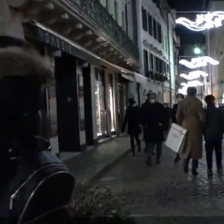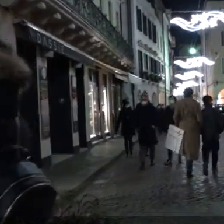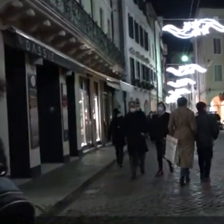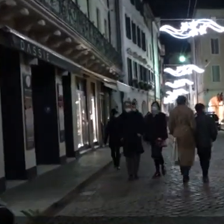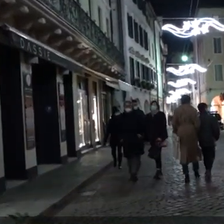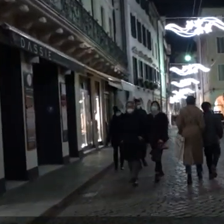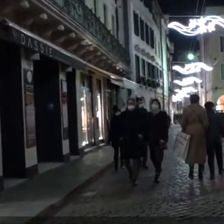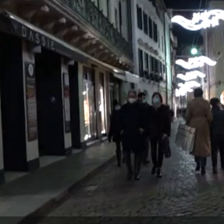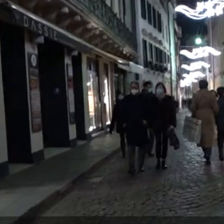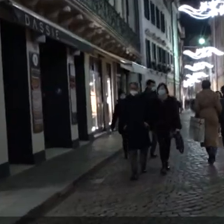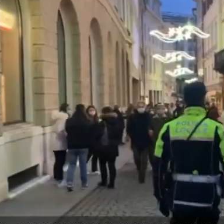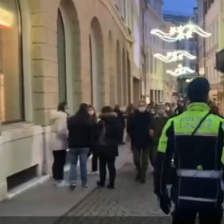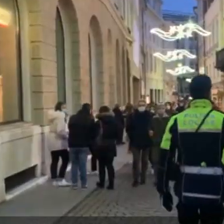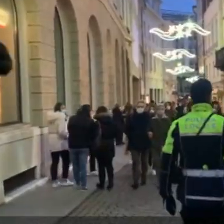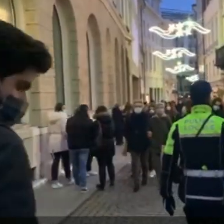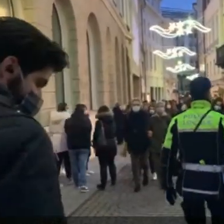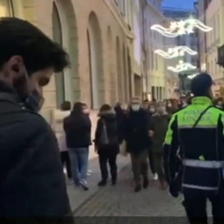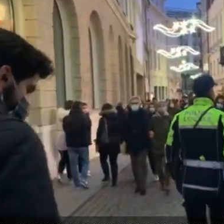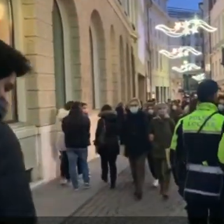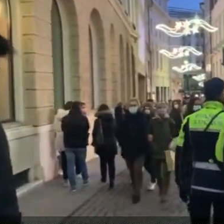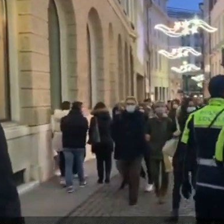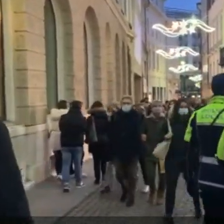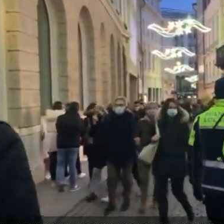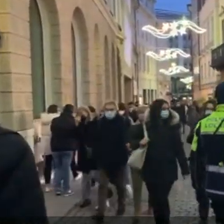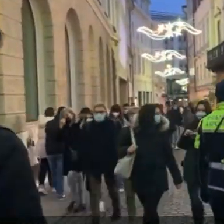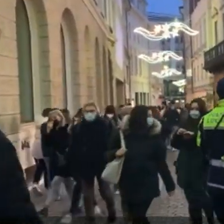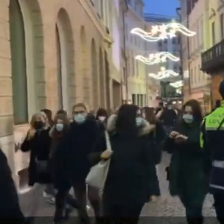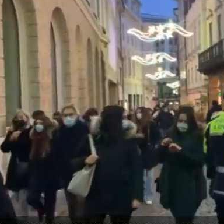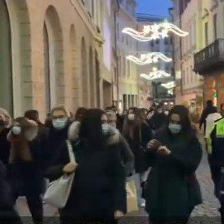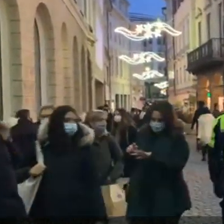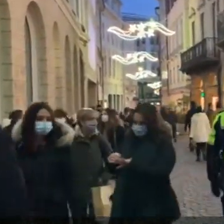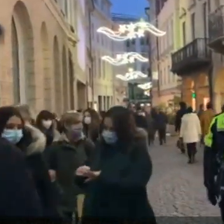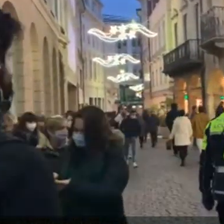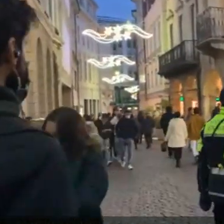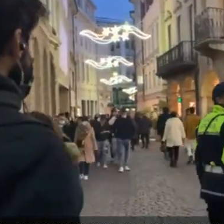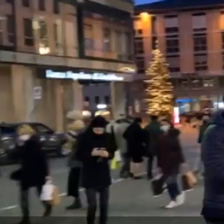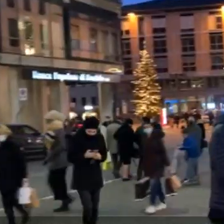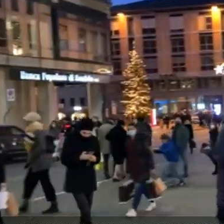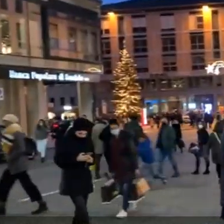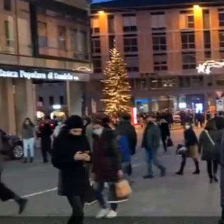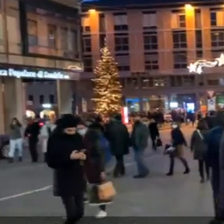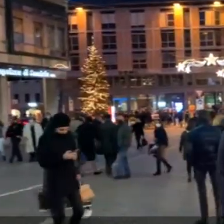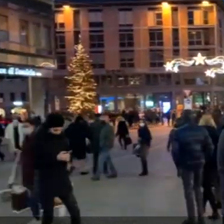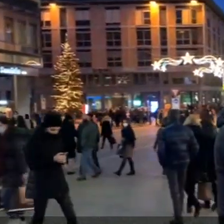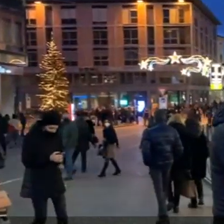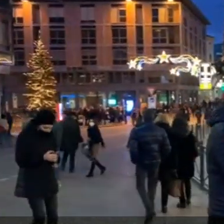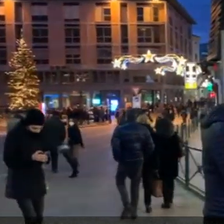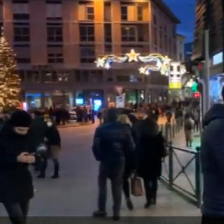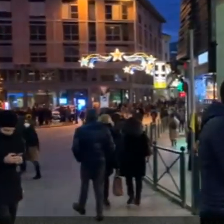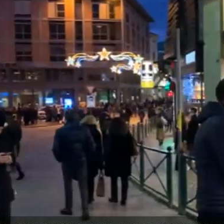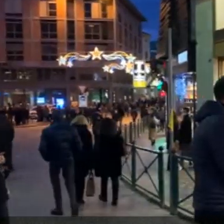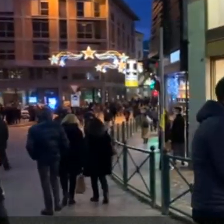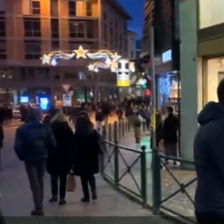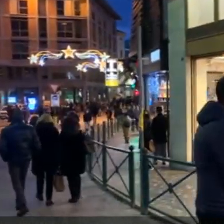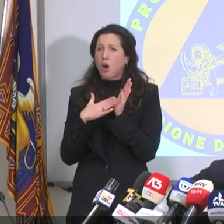fine settimana, Zaia spiega di aver deciso di assumersi la responsabilità del giro di vite. Decisione, prosegue il governatore,